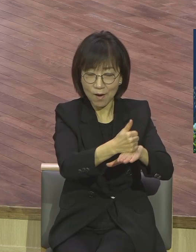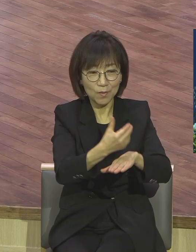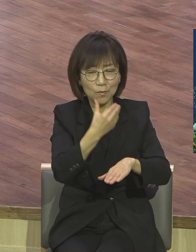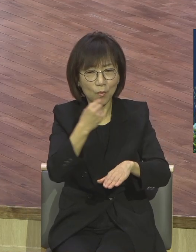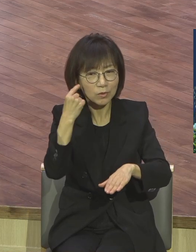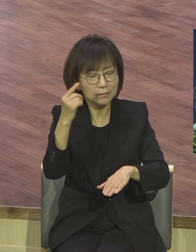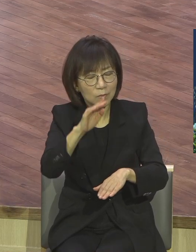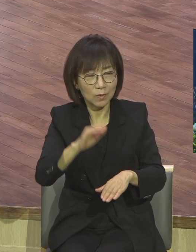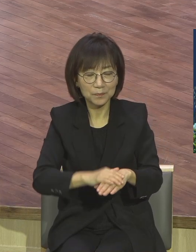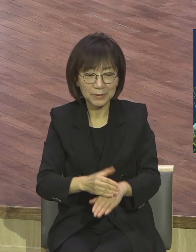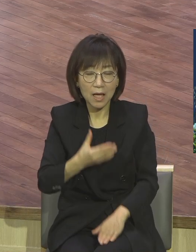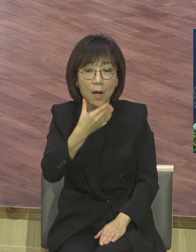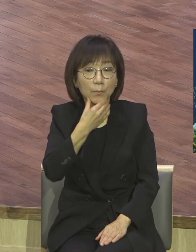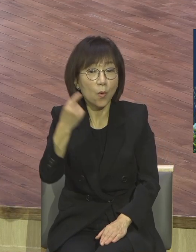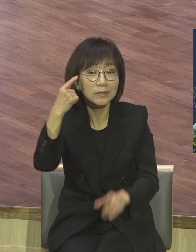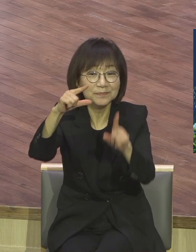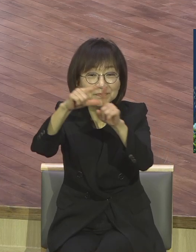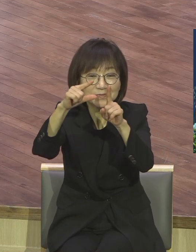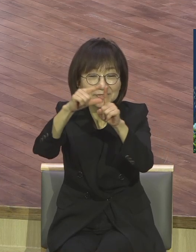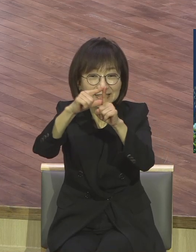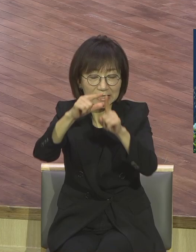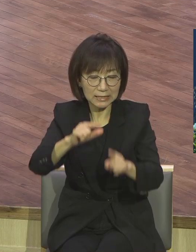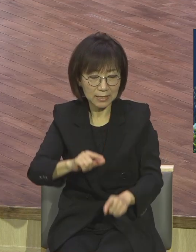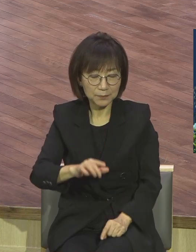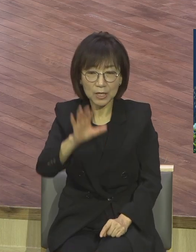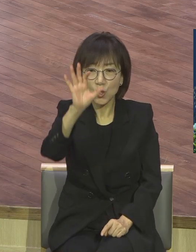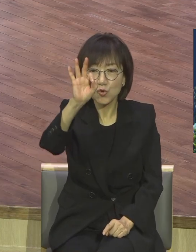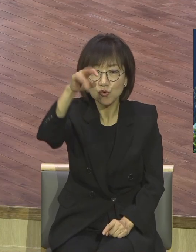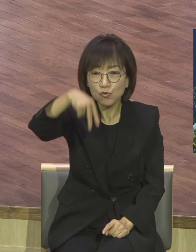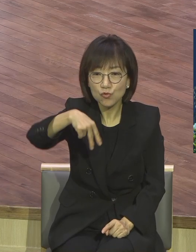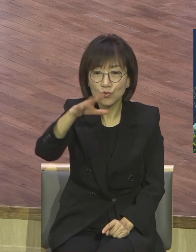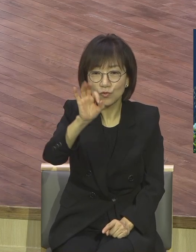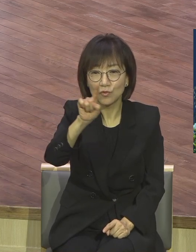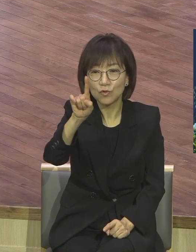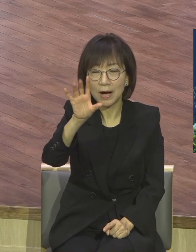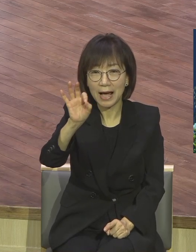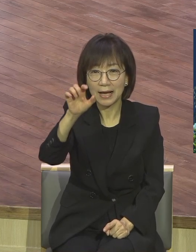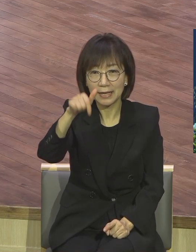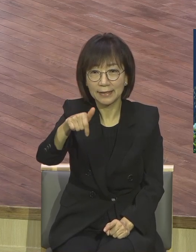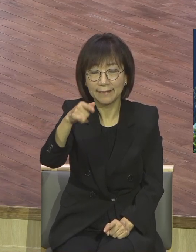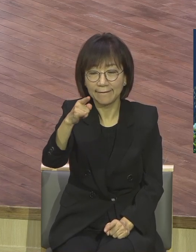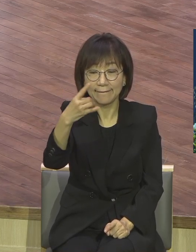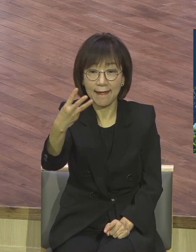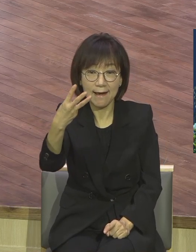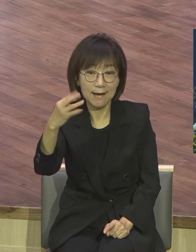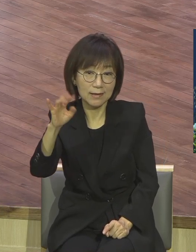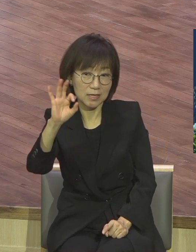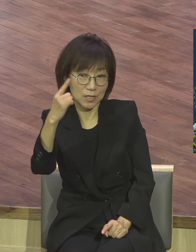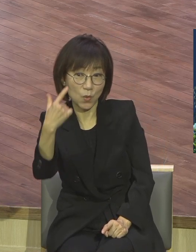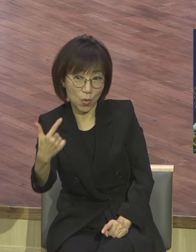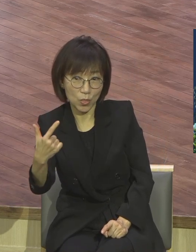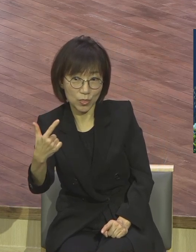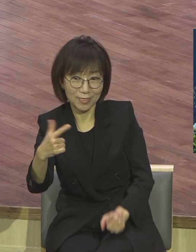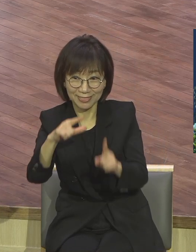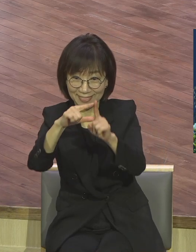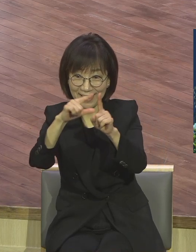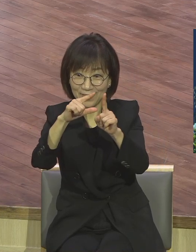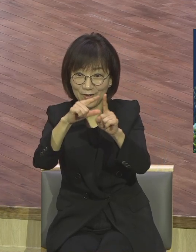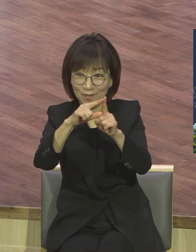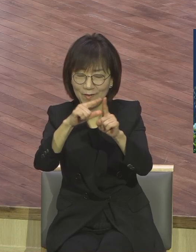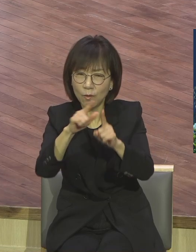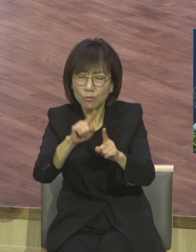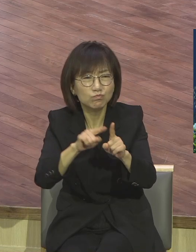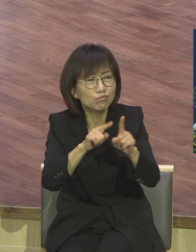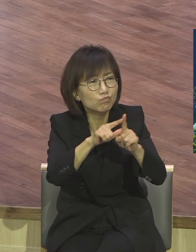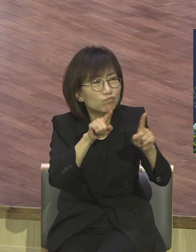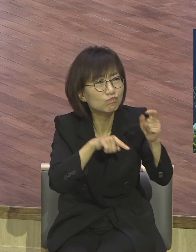복음을 나타내는 단어가 그 당시 헬라어로 유앙겔리온이라는 단어밖에 없어요. 복음하면 유앙겔리온.